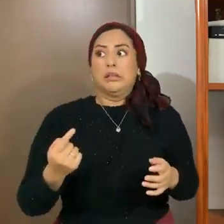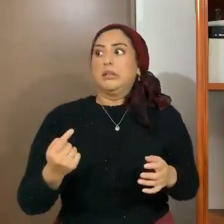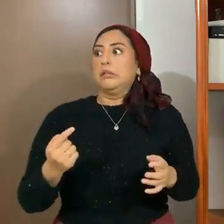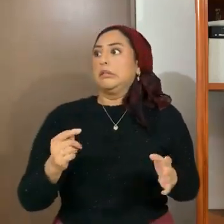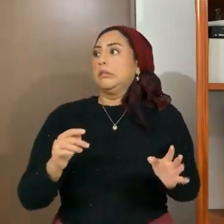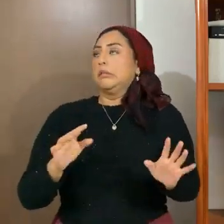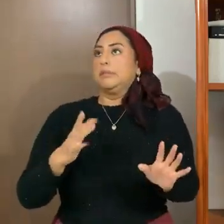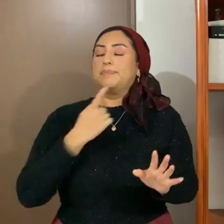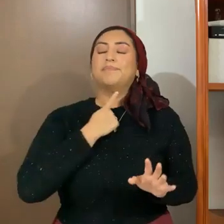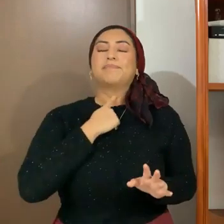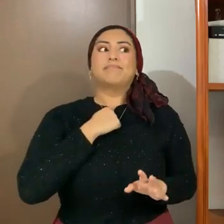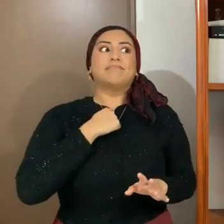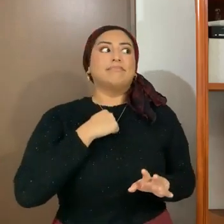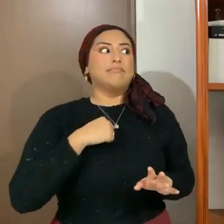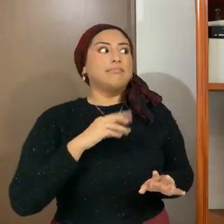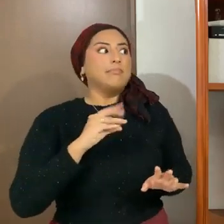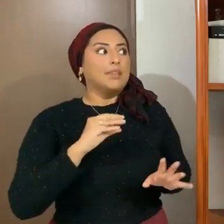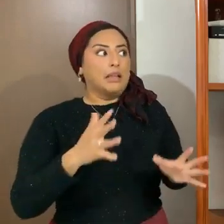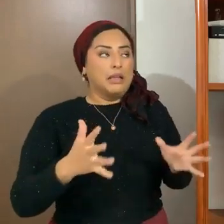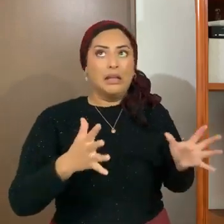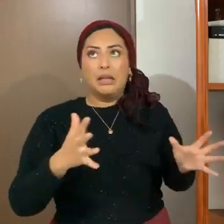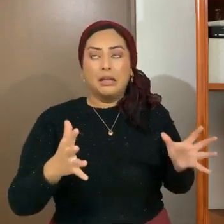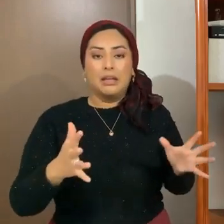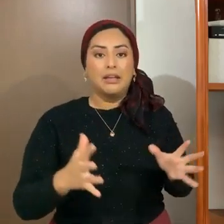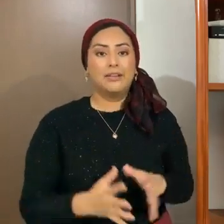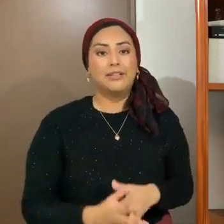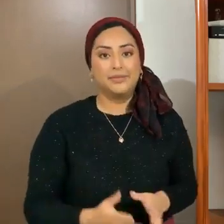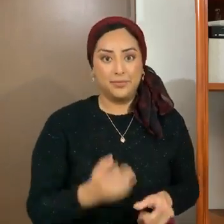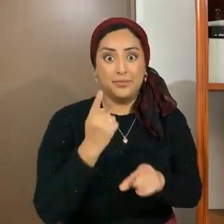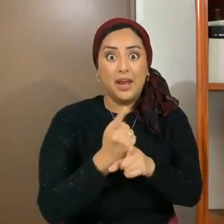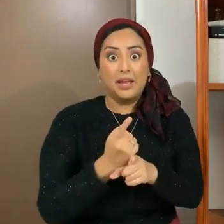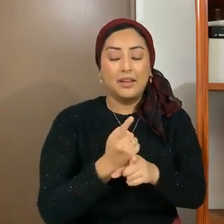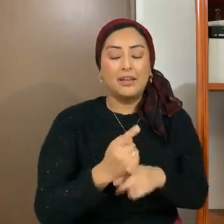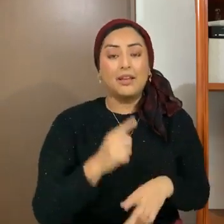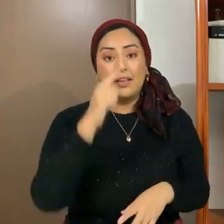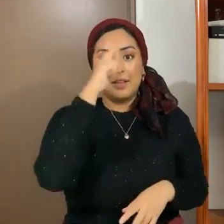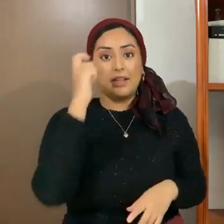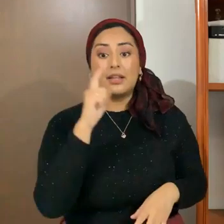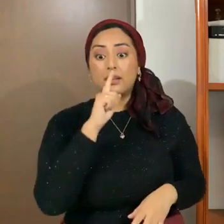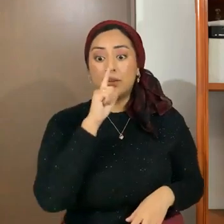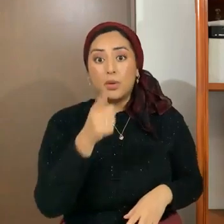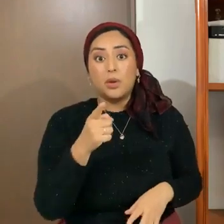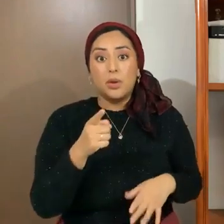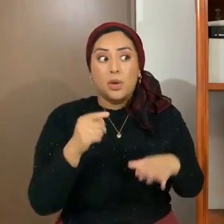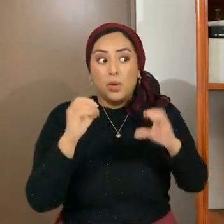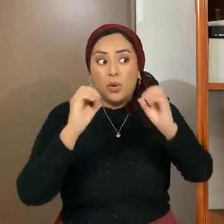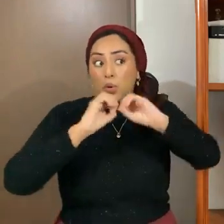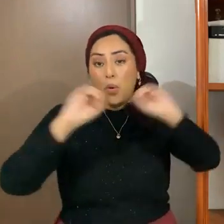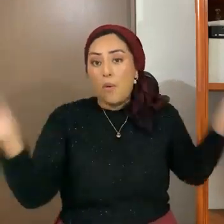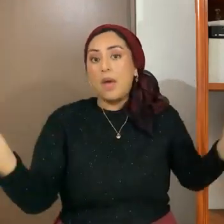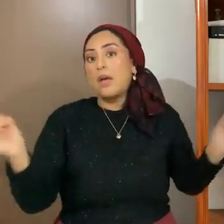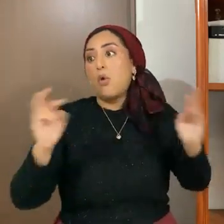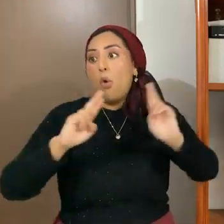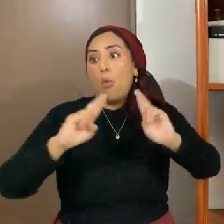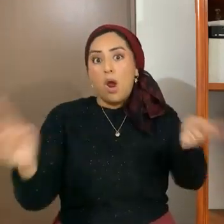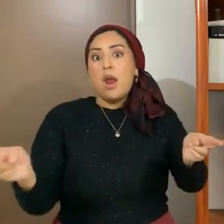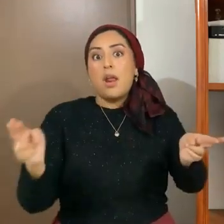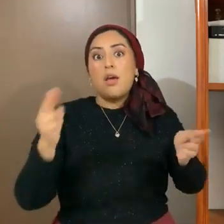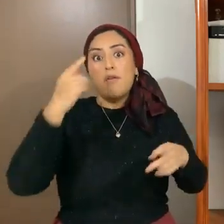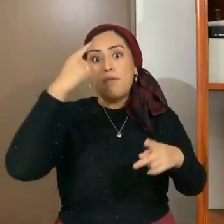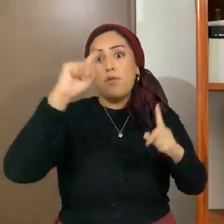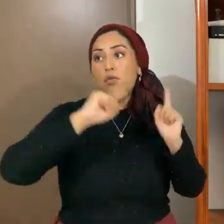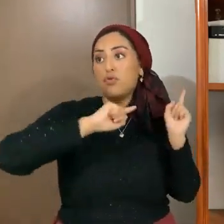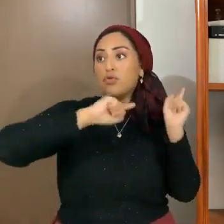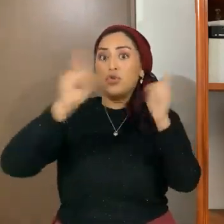Y si tú dices que no, es porque eres un poquito orgulloso o muy orgulloso. Porque la verdad, nadie está preparado como para